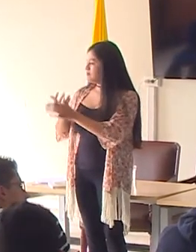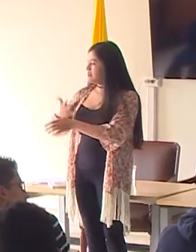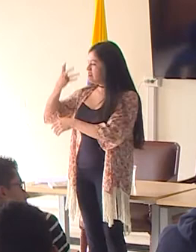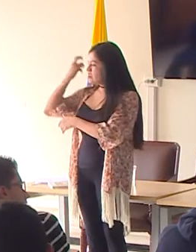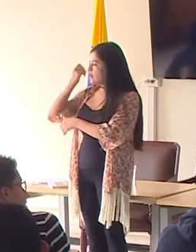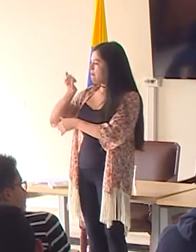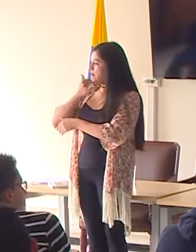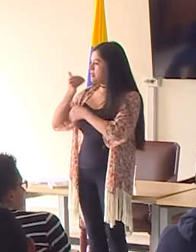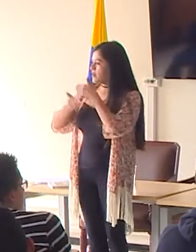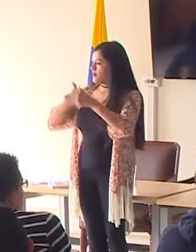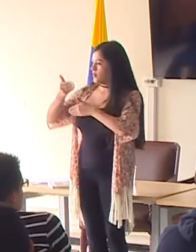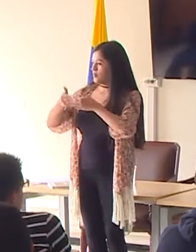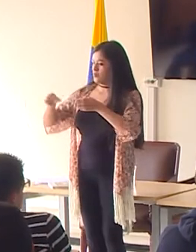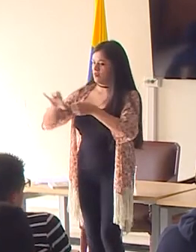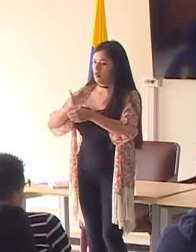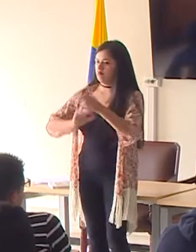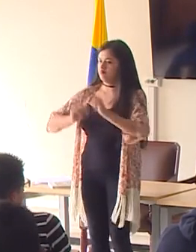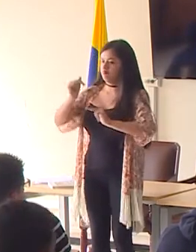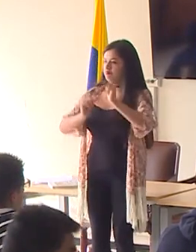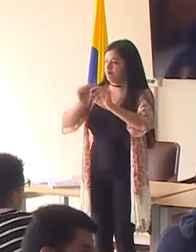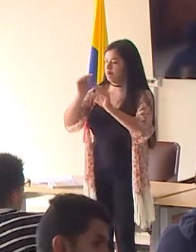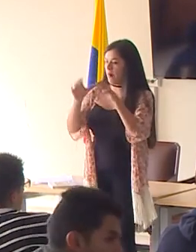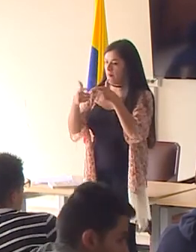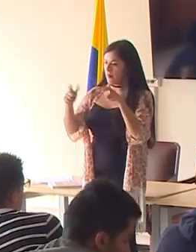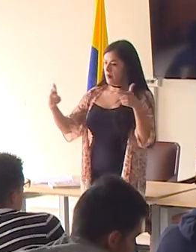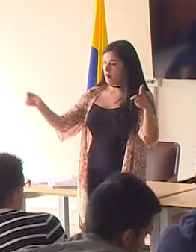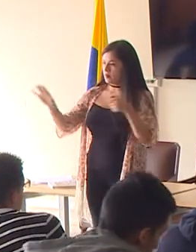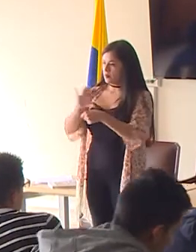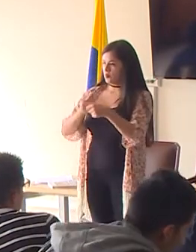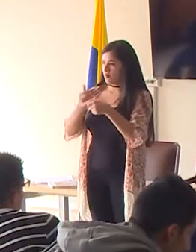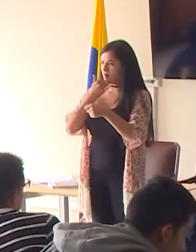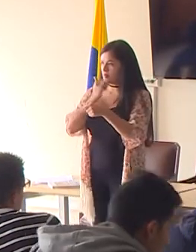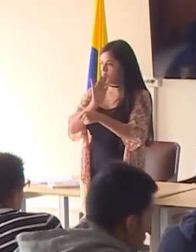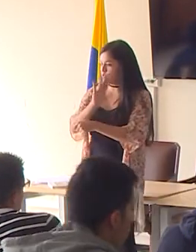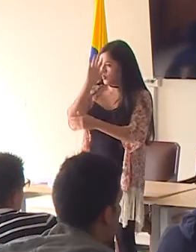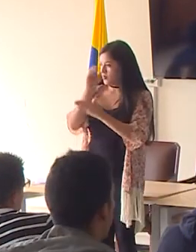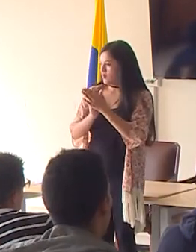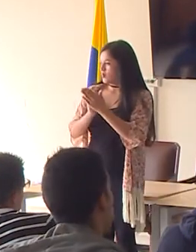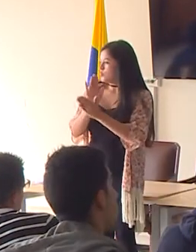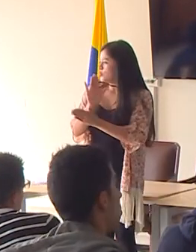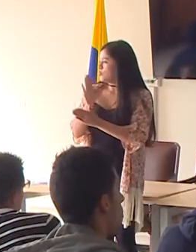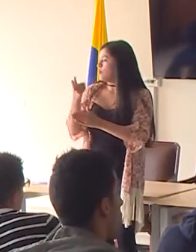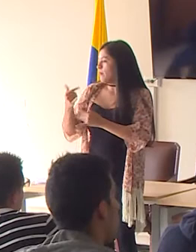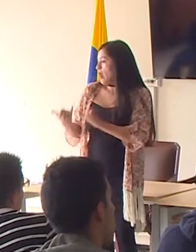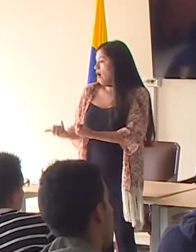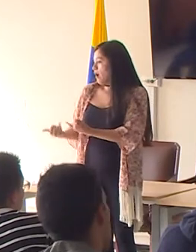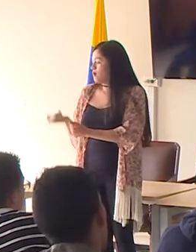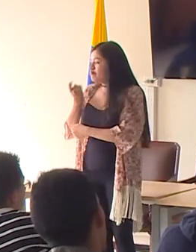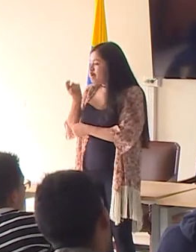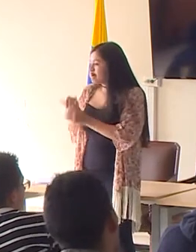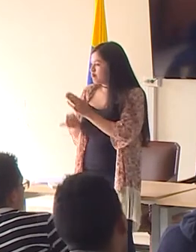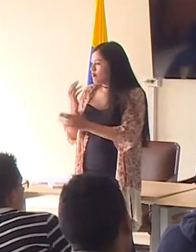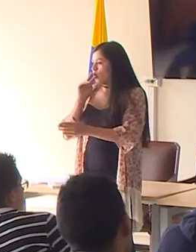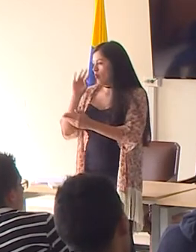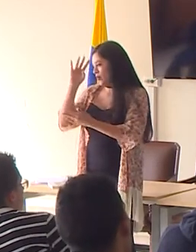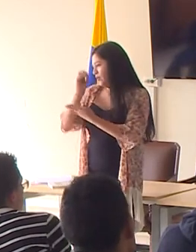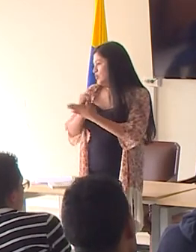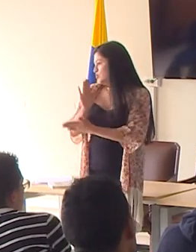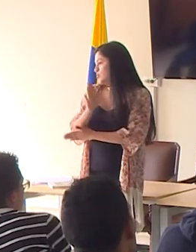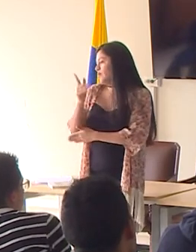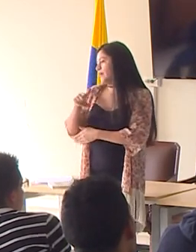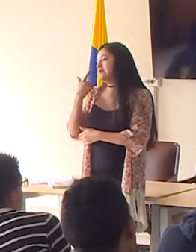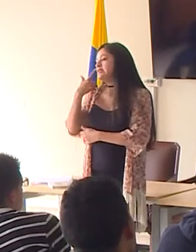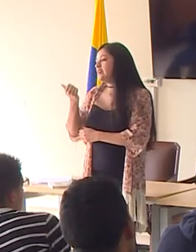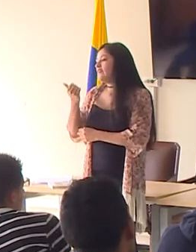con los procesos de urbanización y metropolización en la ciudad y una perspectiva también actual entonces chevere tener también